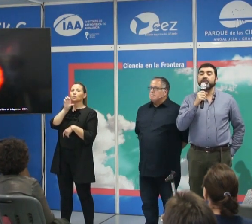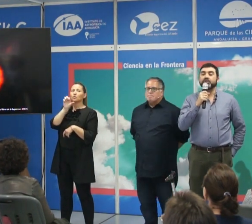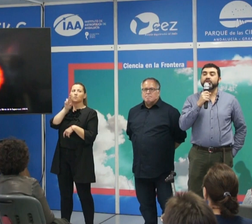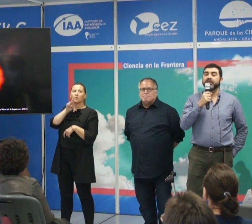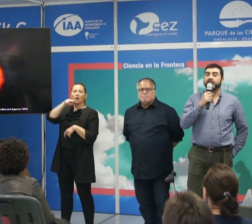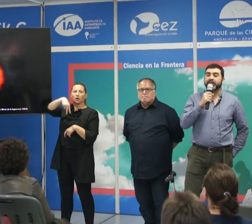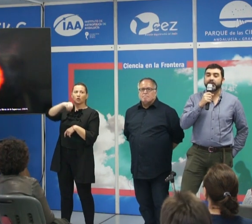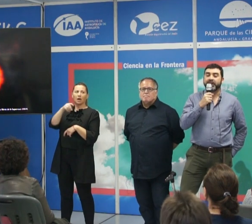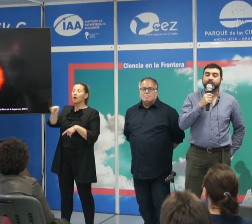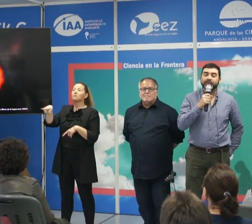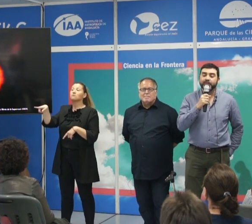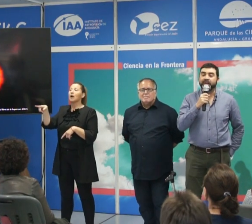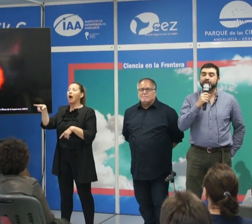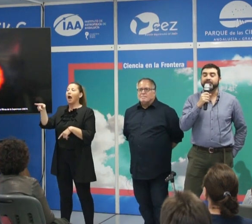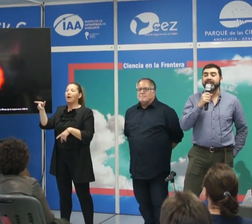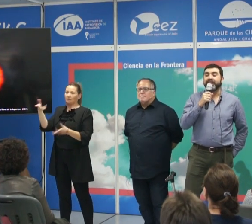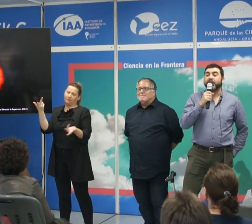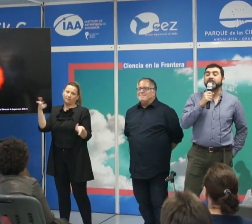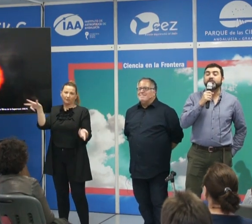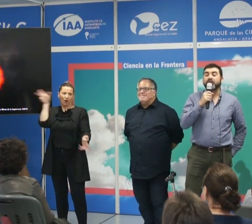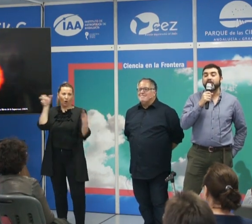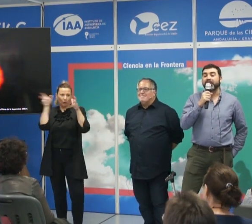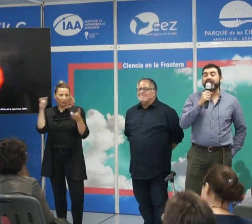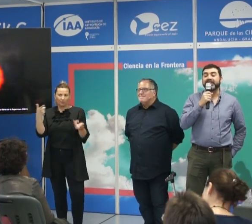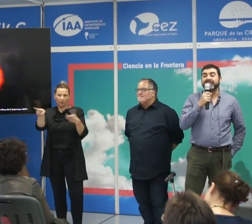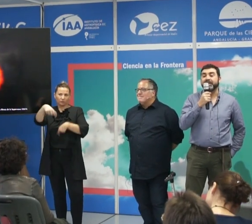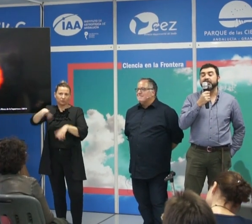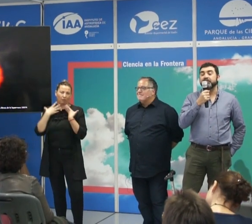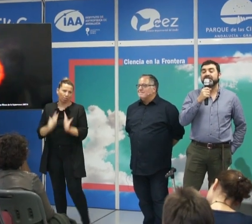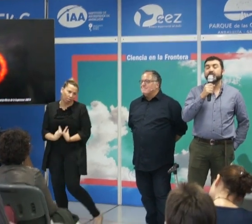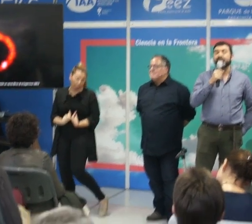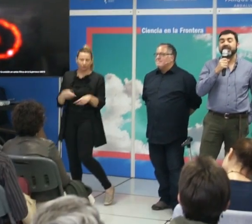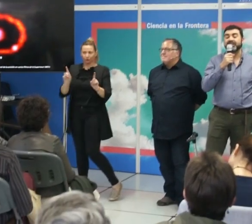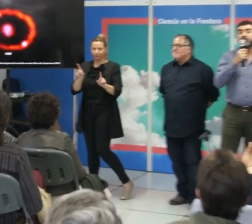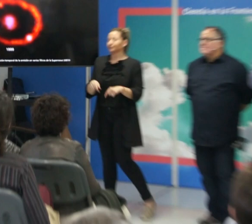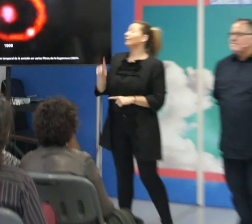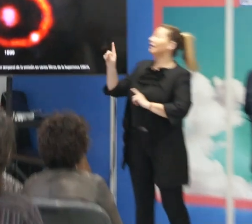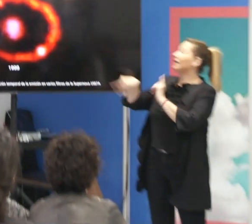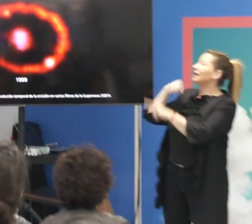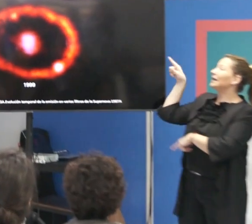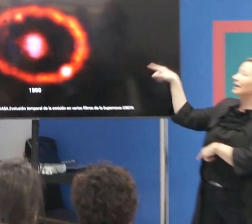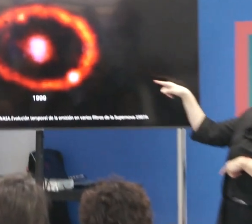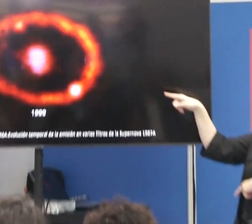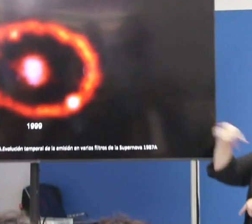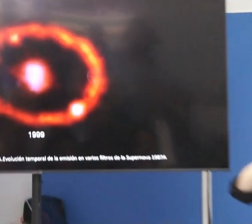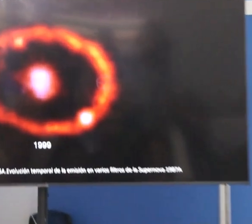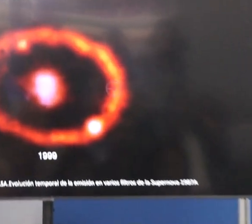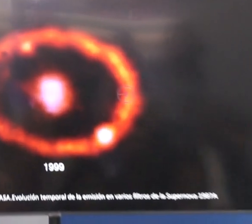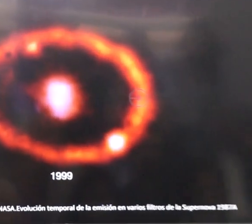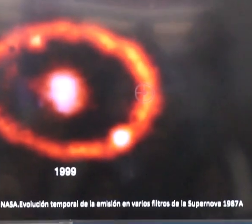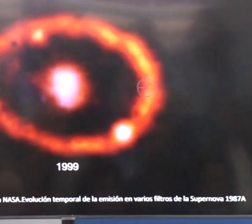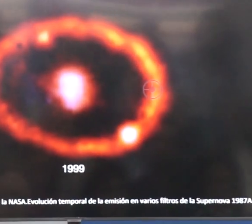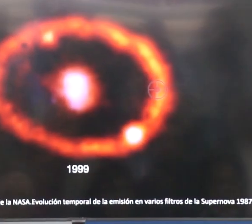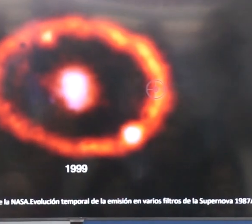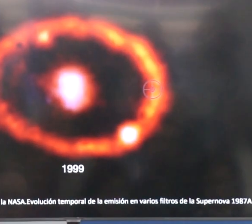Yo voy a poner sonidos en todas, para no decepcionar a uno. La última supernova que está más estudiada, es la supernova 1987A, se